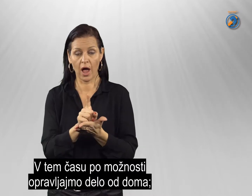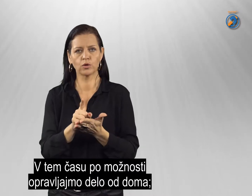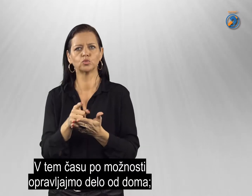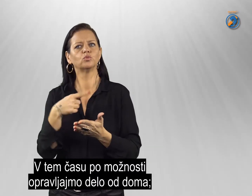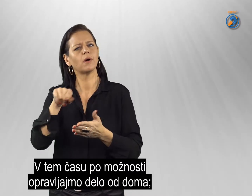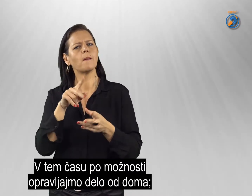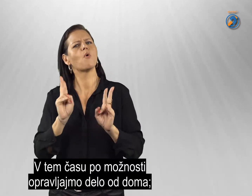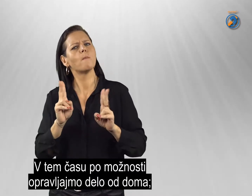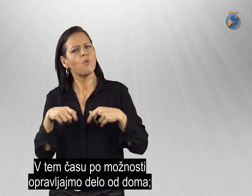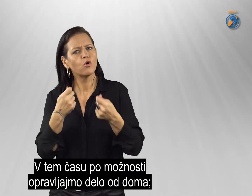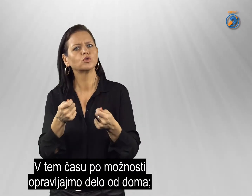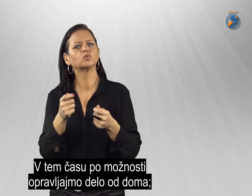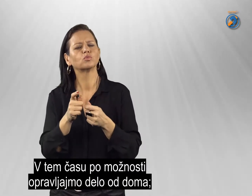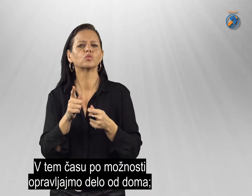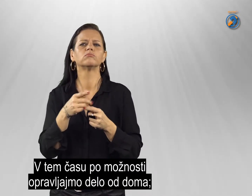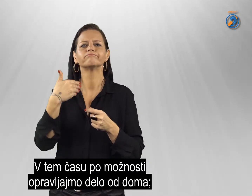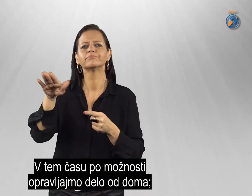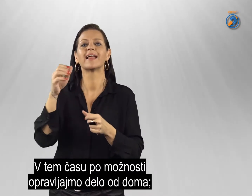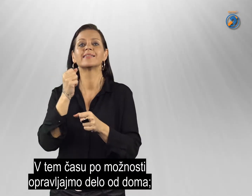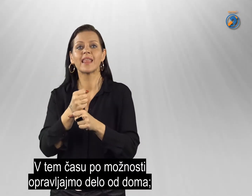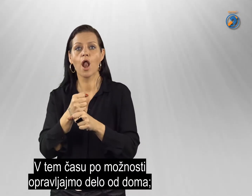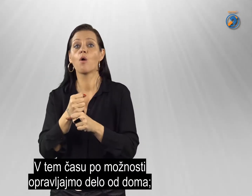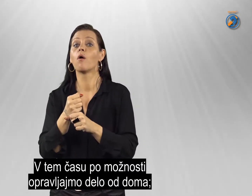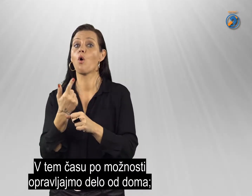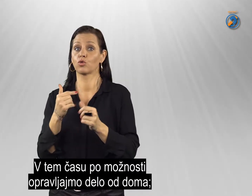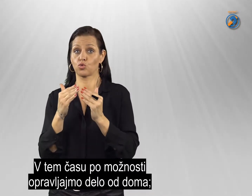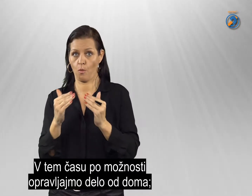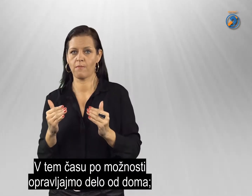V tem času po možnosti opravljajmo delo od doma.